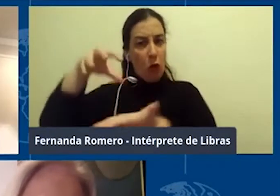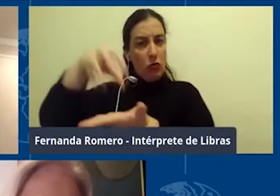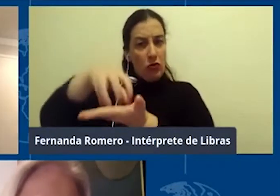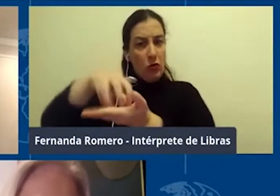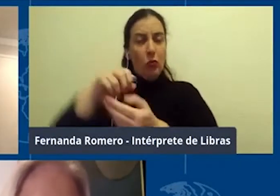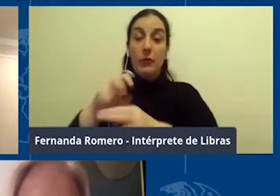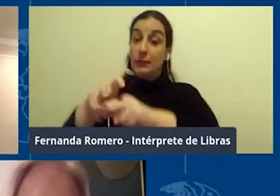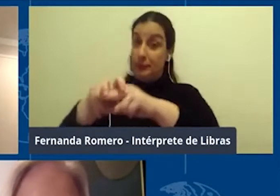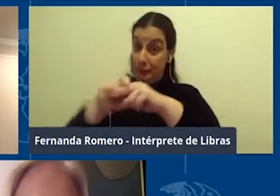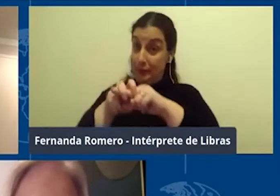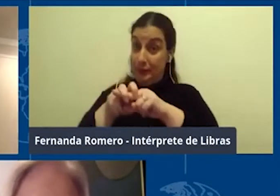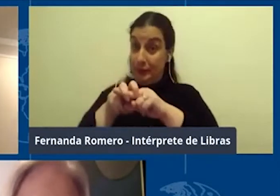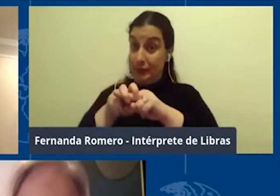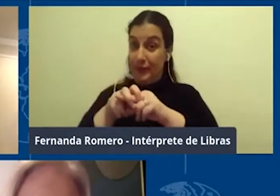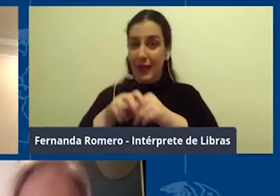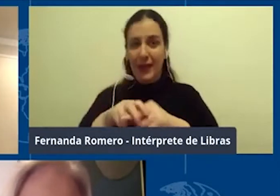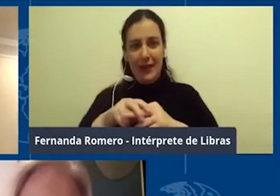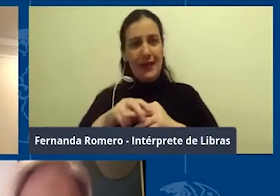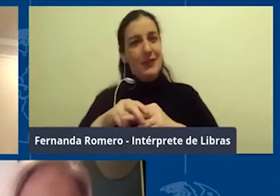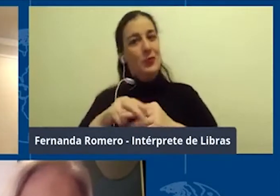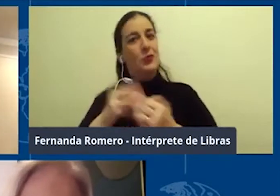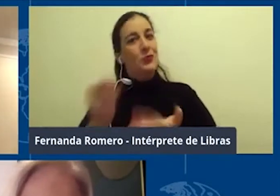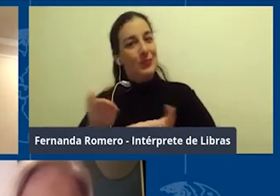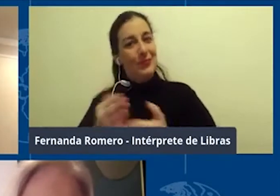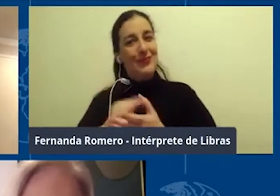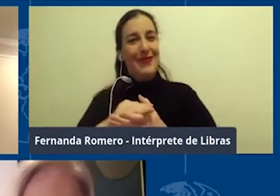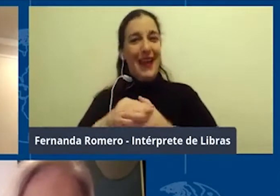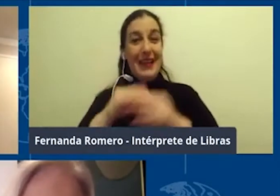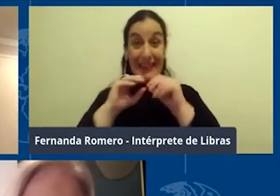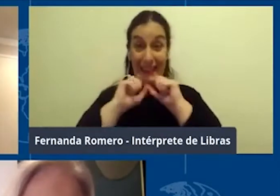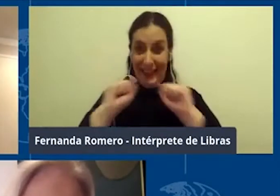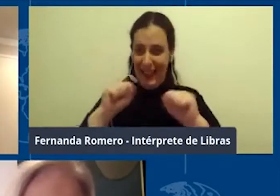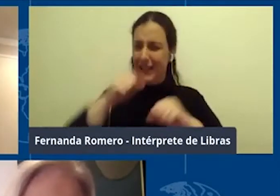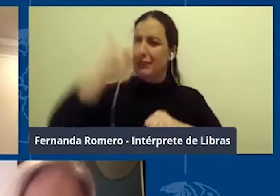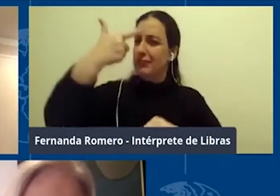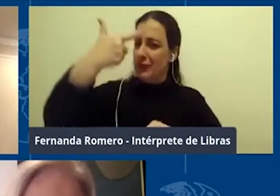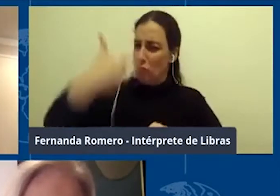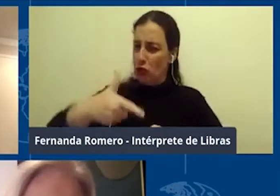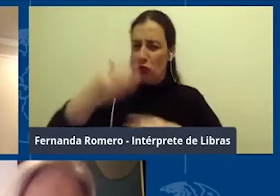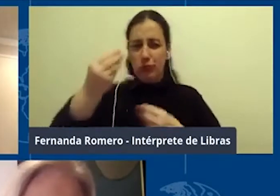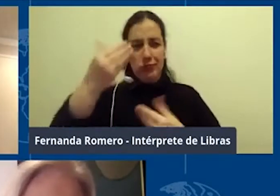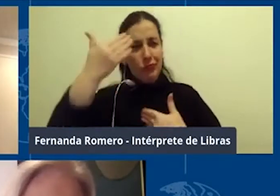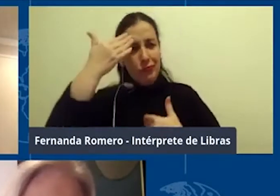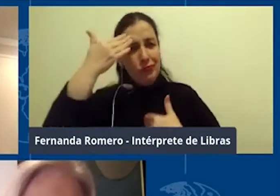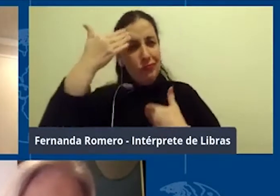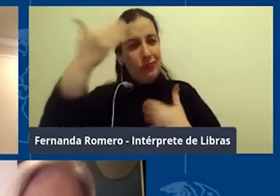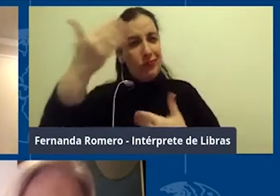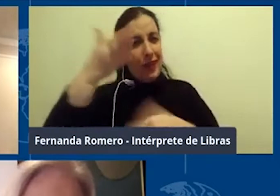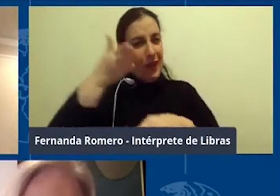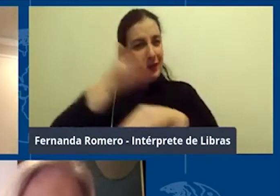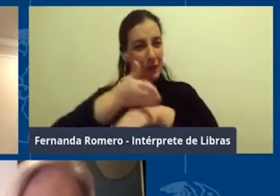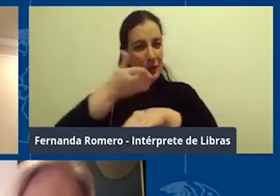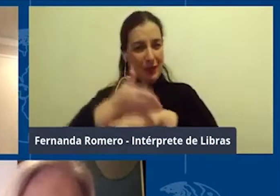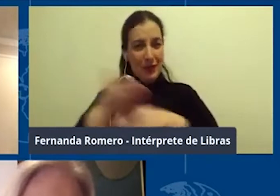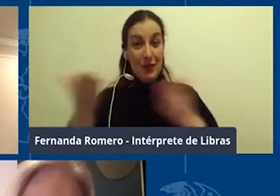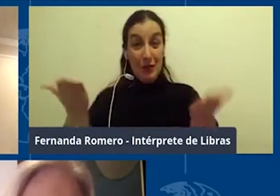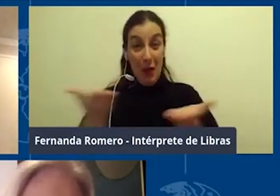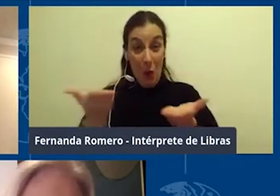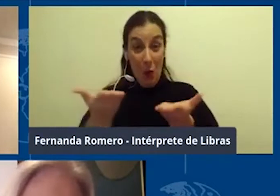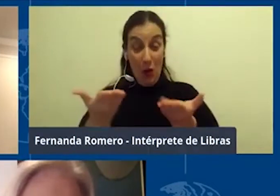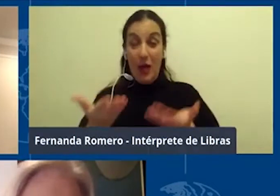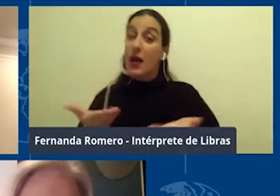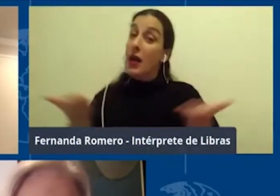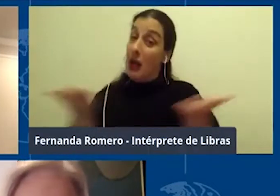isso, senhora secretária, mais uma vez, muito obrigado por estar conosco e agora queremos lhe